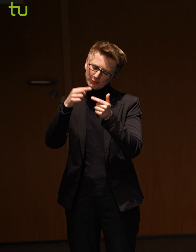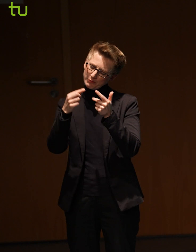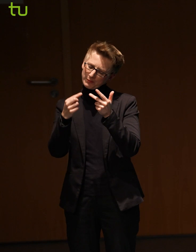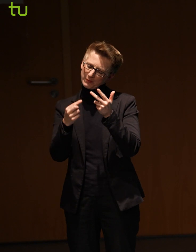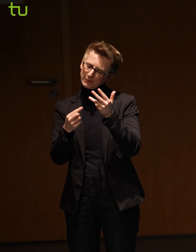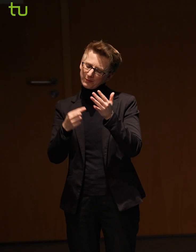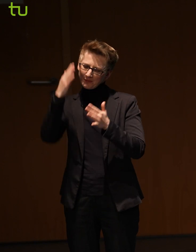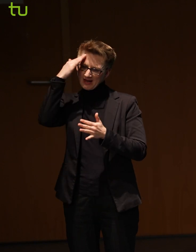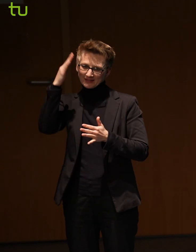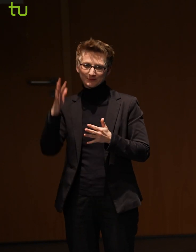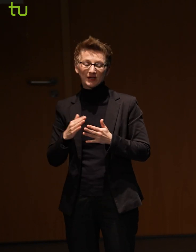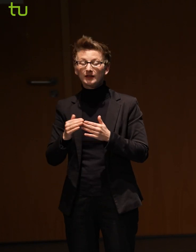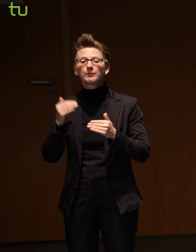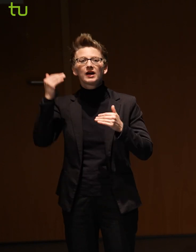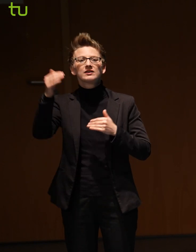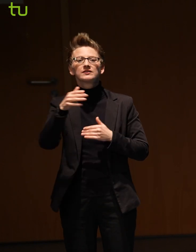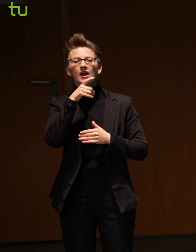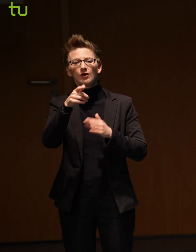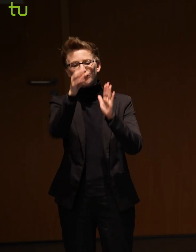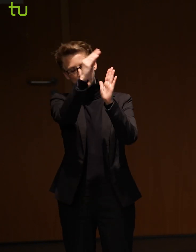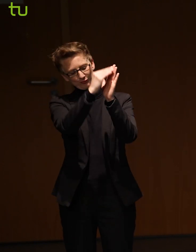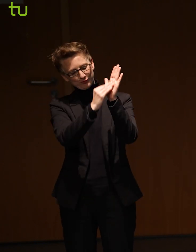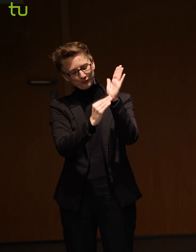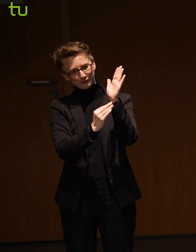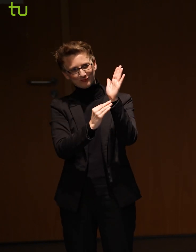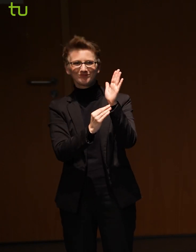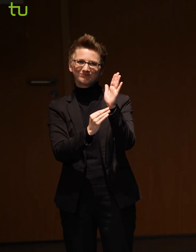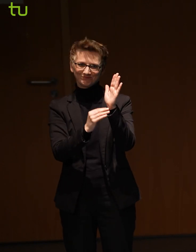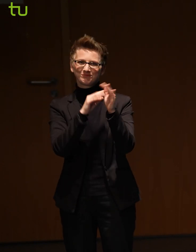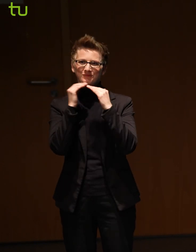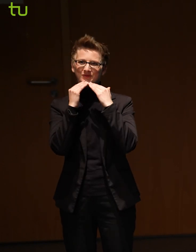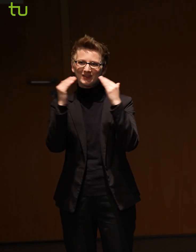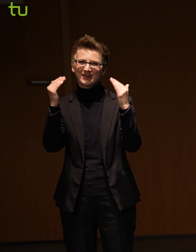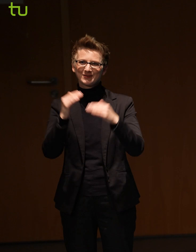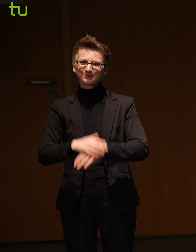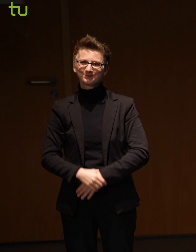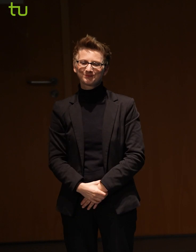Sie finden sich im Nachwort. Ich danke Ihnen allen herzlich.